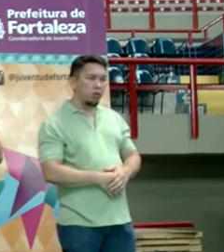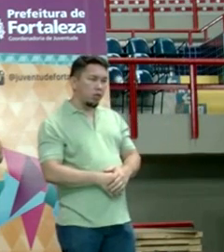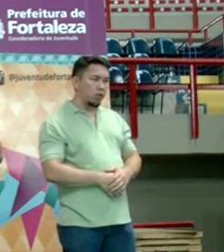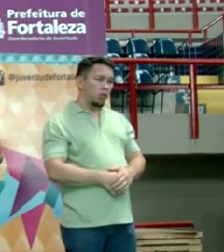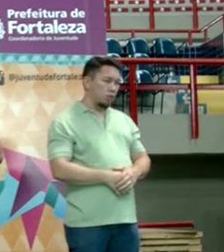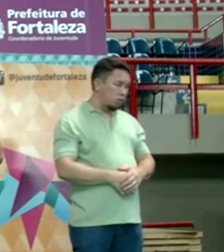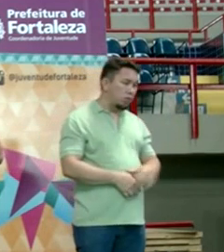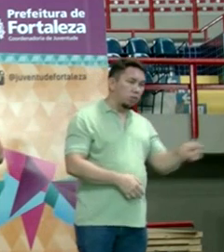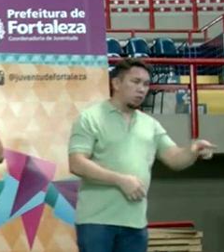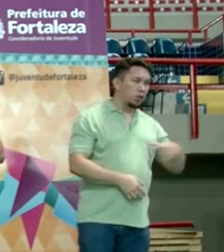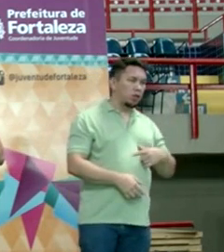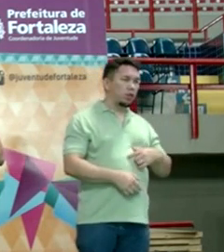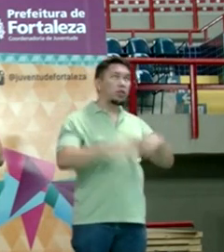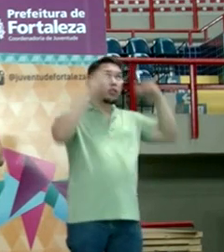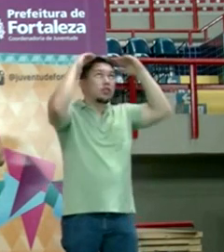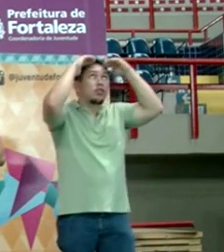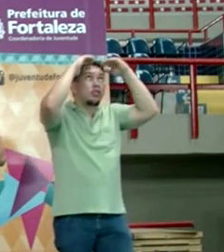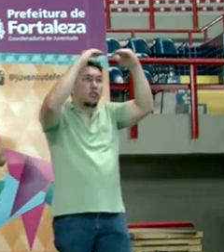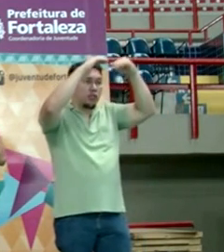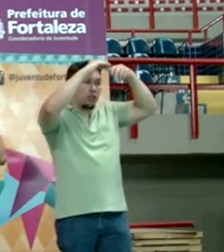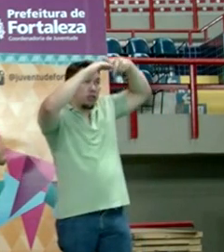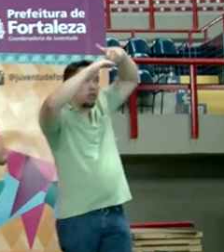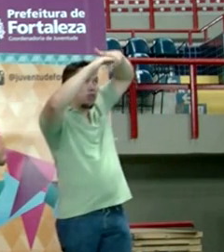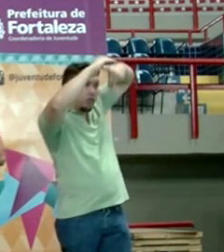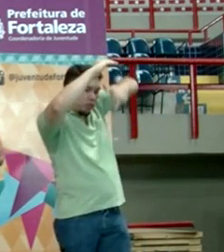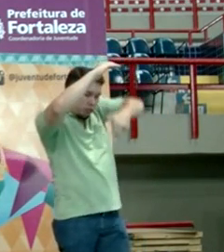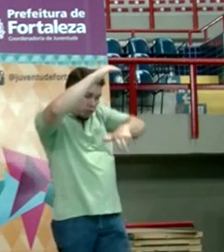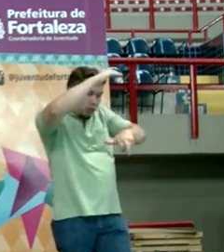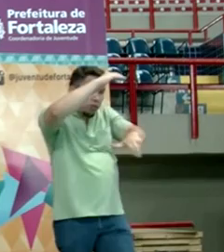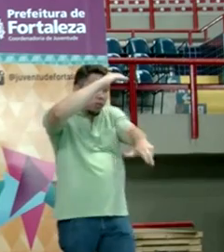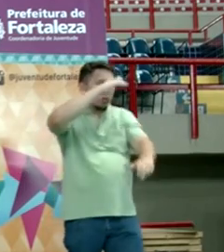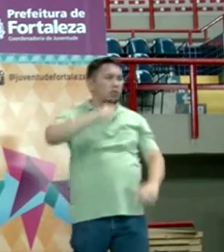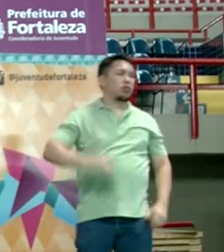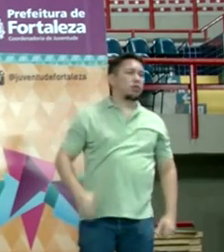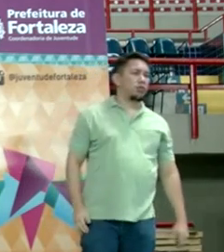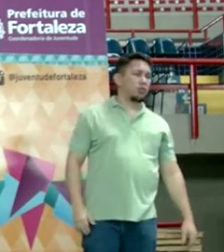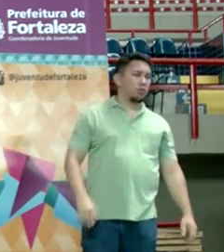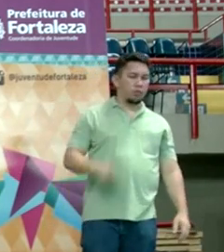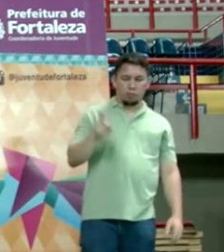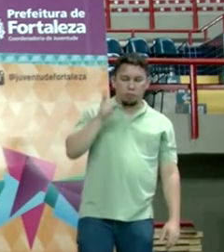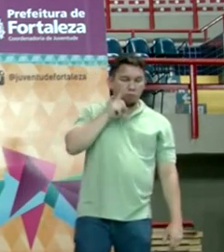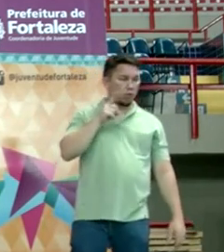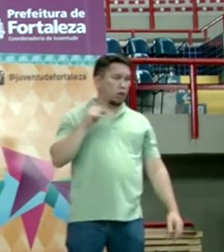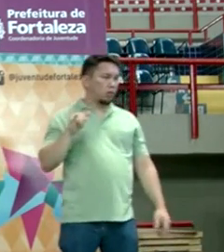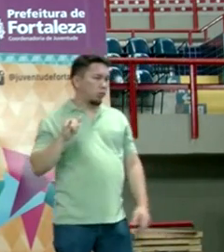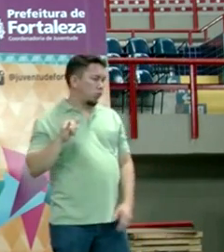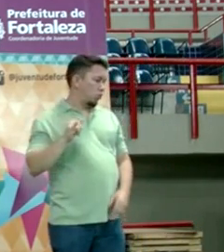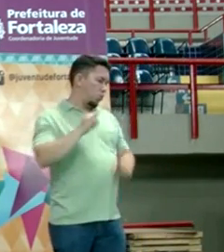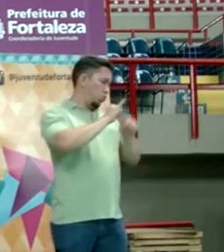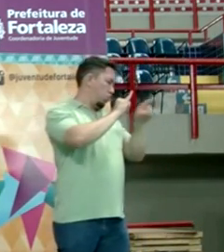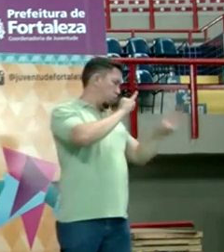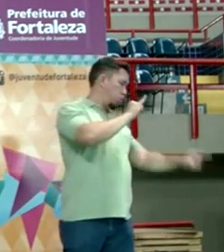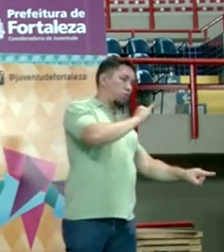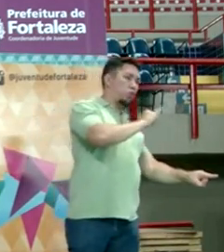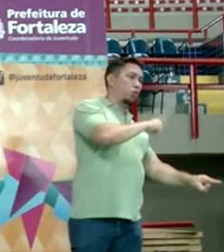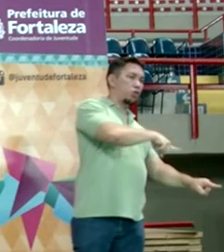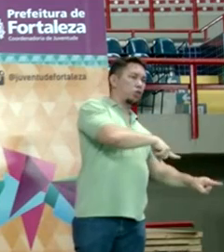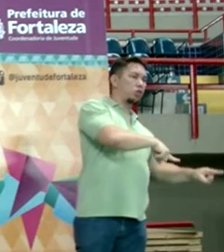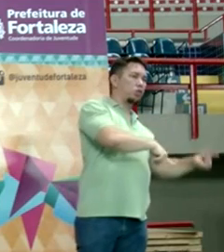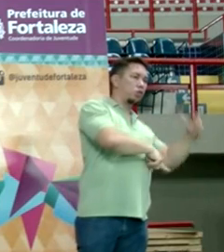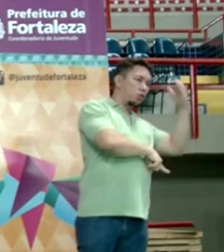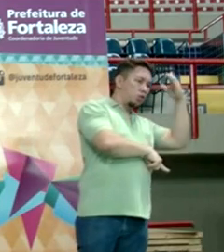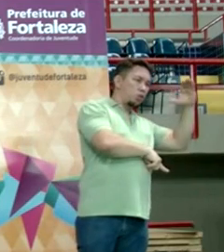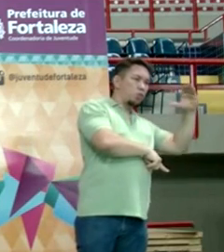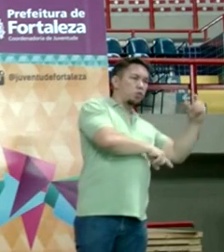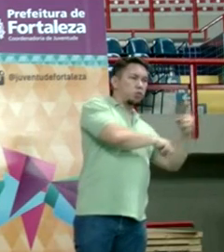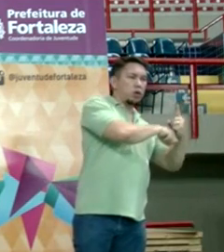em abrigo antinuclear. Como é que ia ser essa guerra, professor? Os Estados Unidos ia bombardear Cuba, Cuba ia bombardear os Estados Unidos. Guerra nuclear, acabou-se